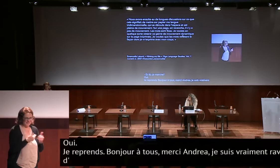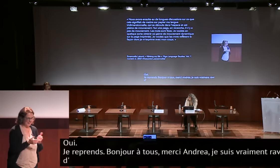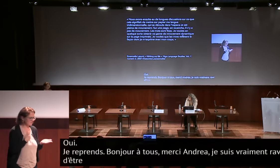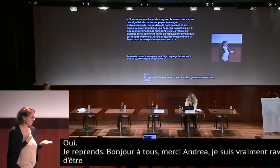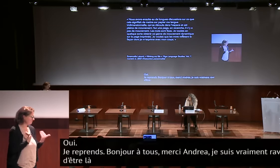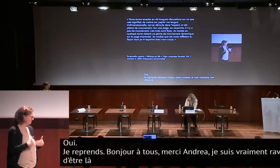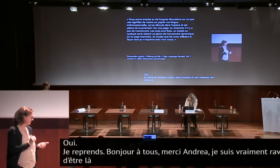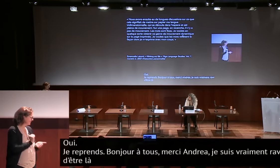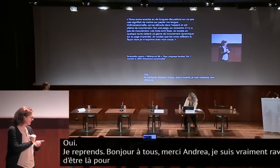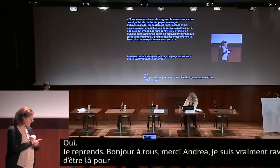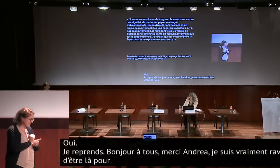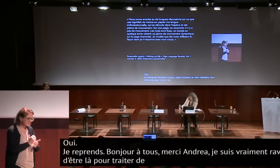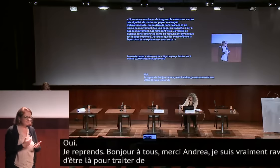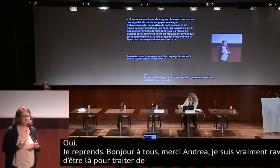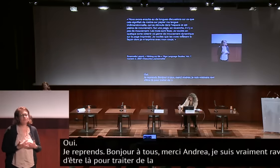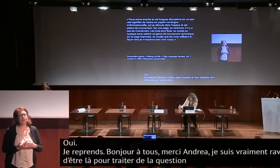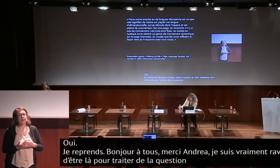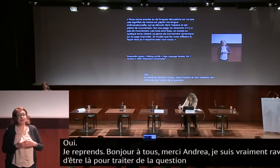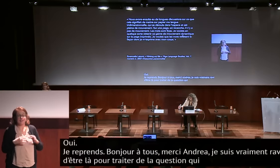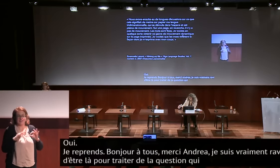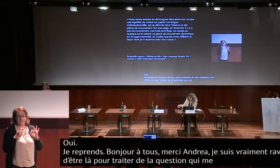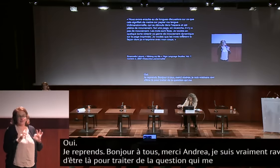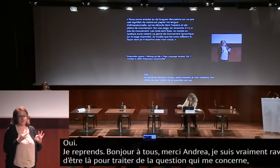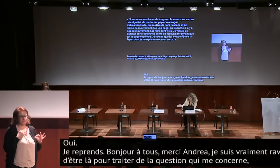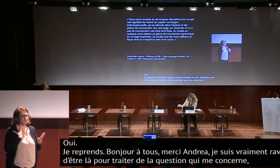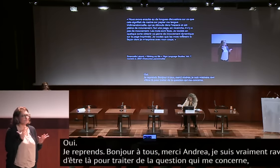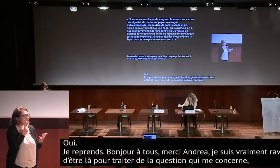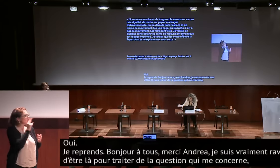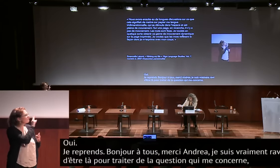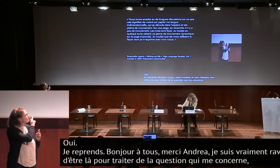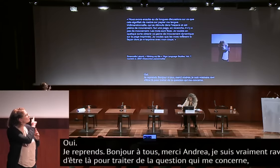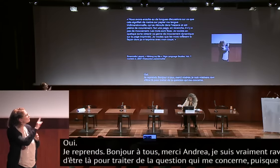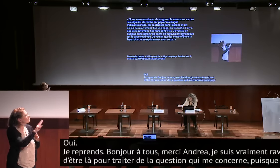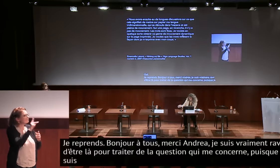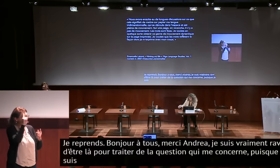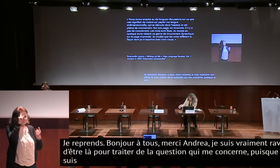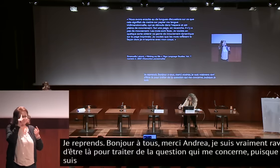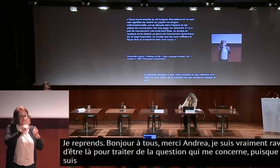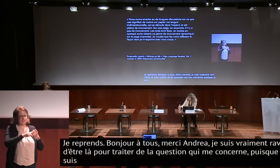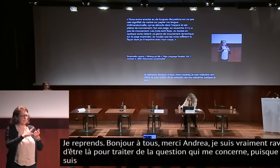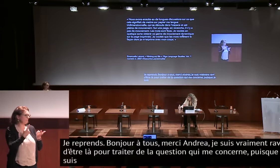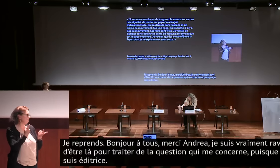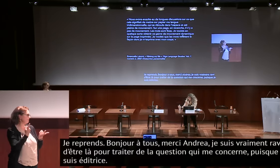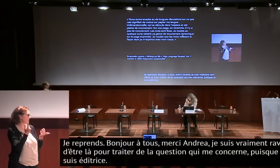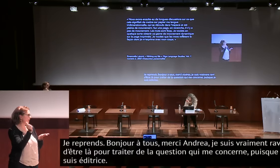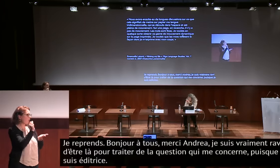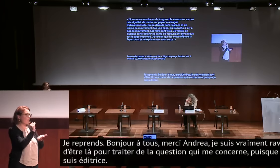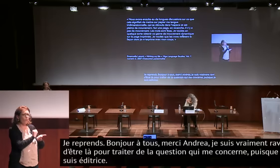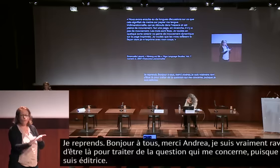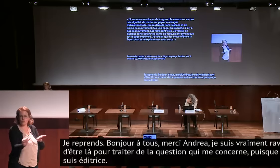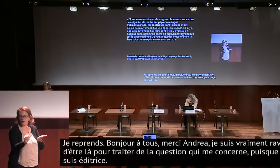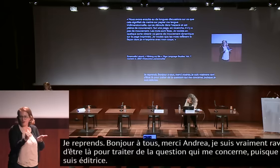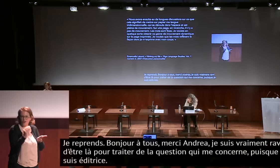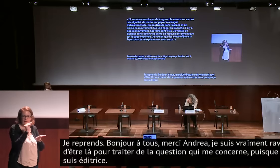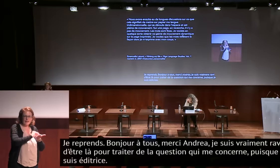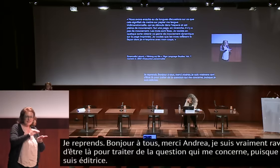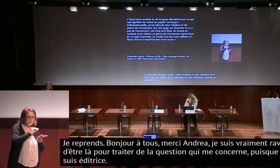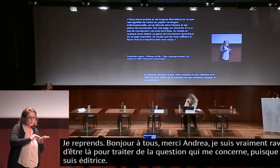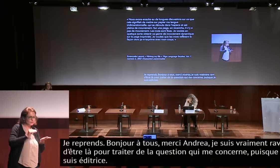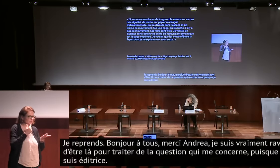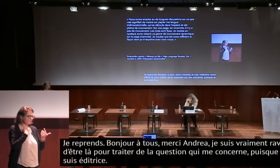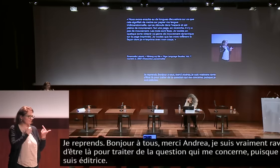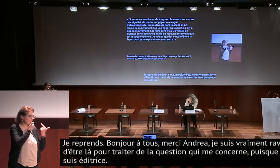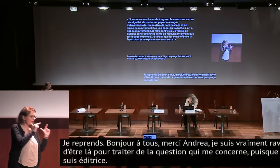de la question qui me concerne, puisque je suis éditrice. Et quand j'ai vu un petit peu tous